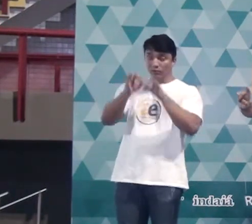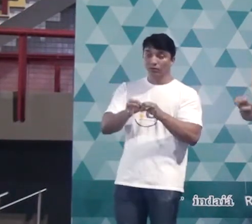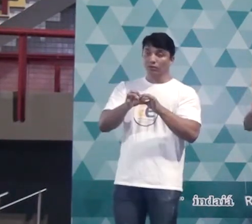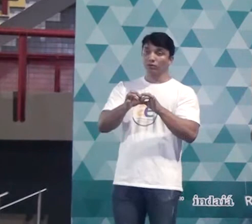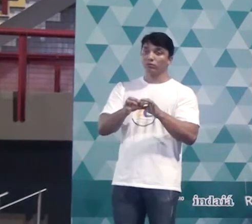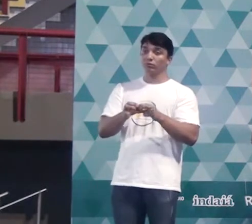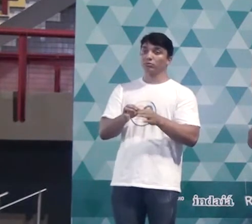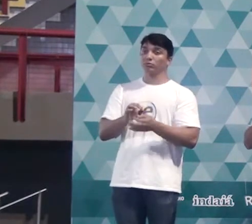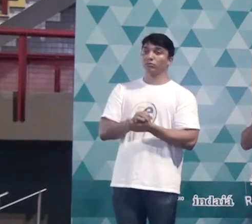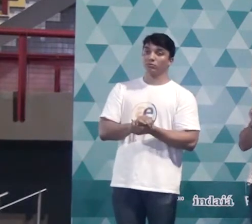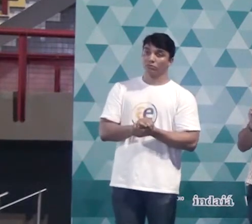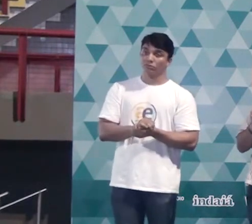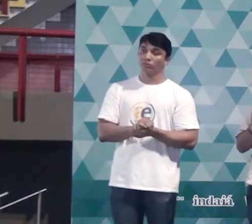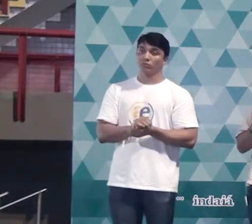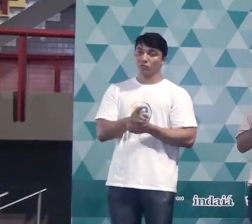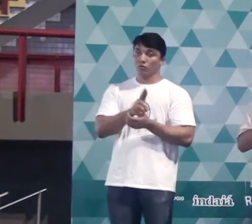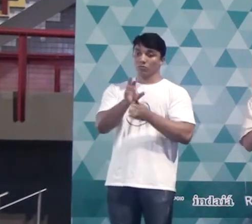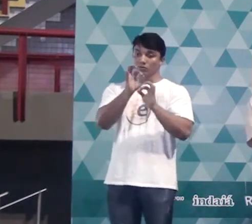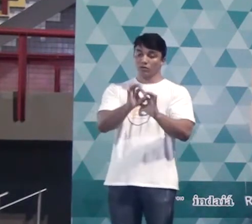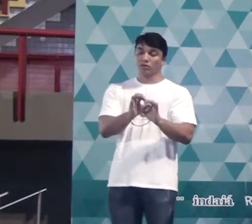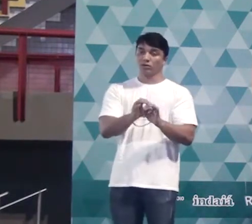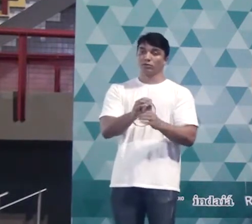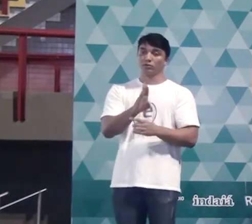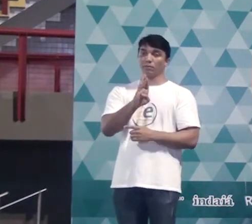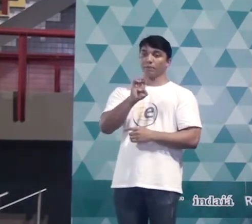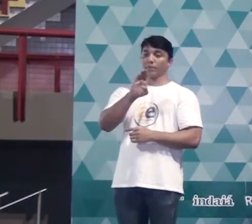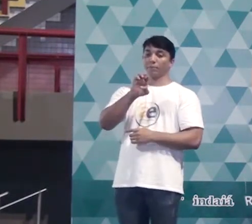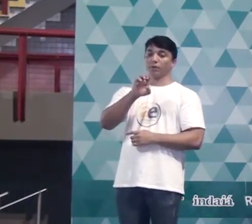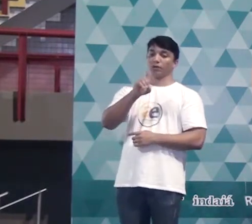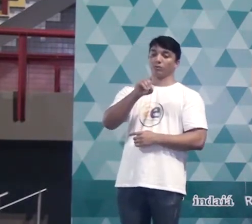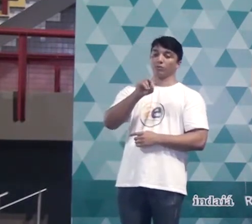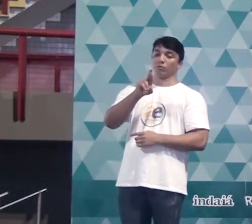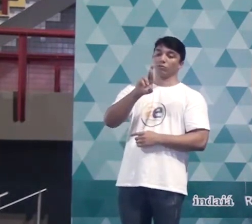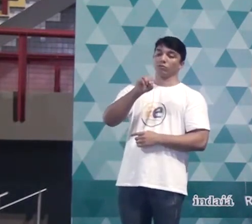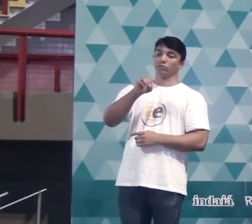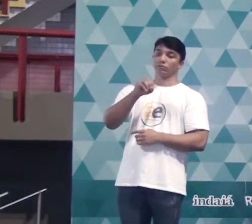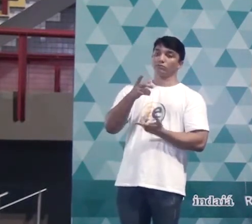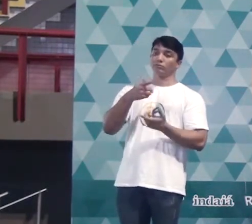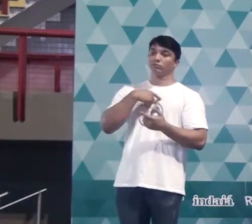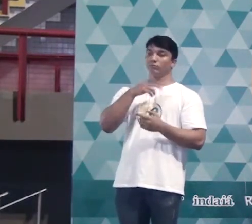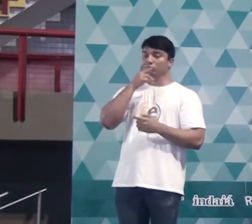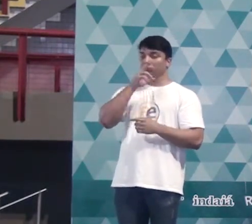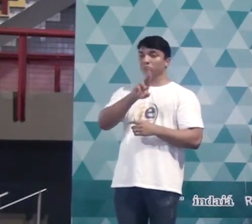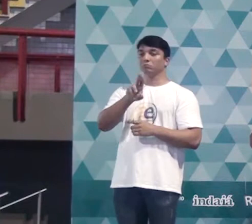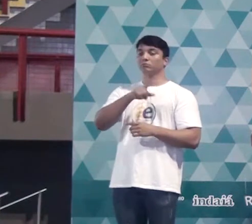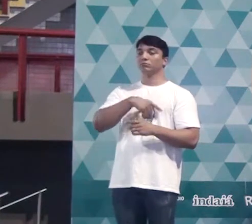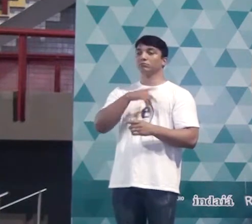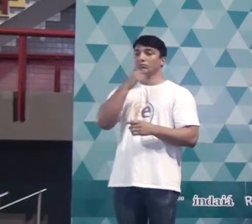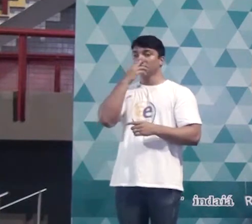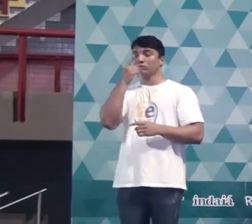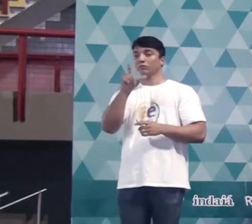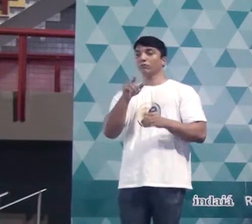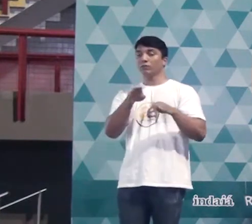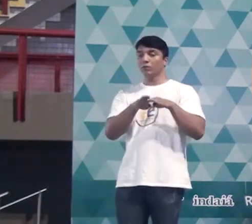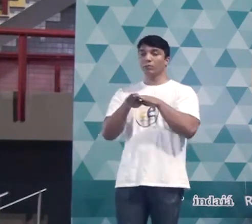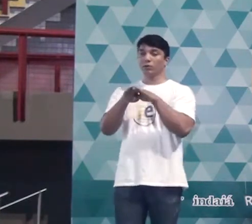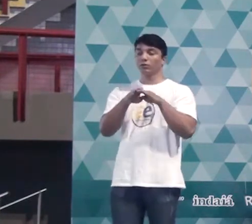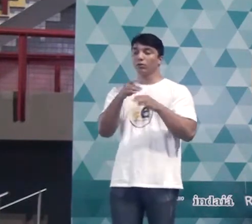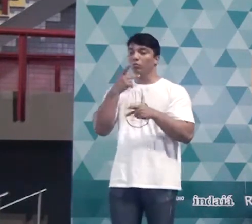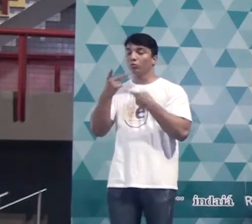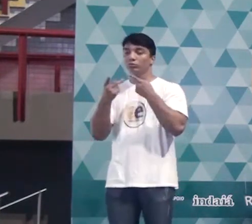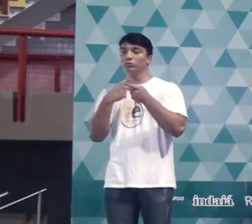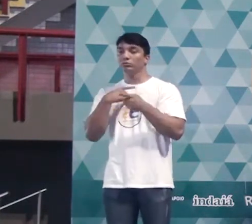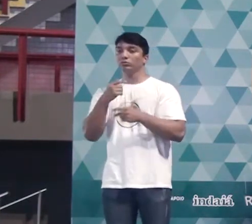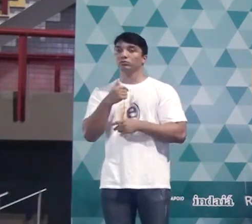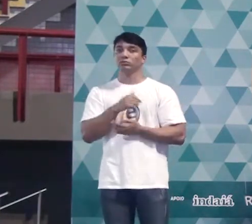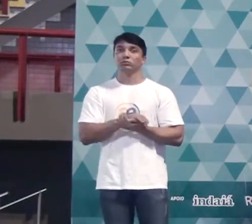vai beber é bebedouro. Quem que vai falar assim, né? Bebedouro. Mas tudo bem, essa é a pronúncia padrão. Pessoal, eu